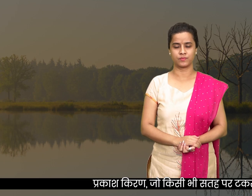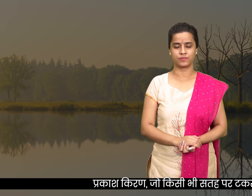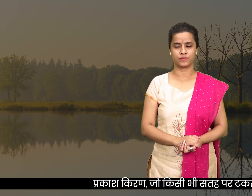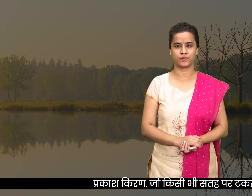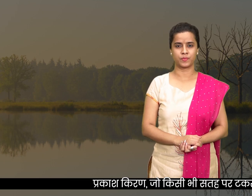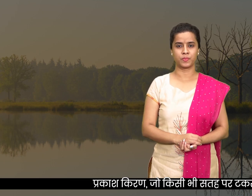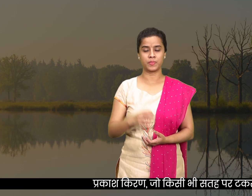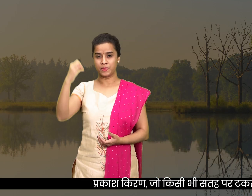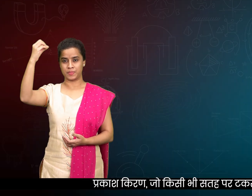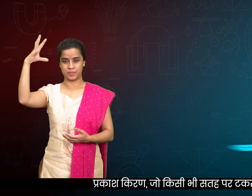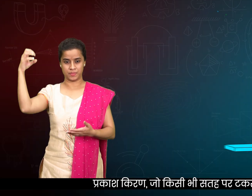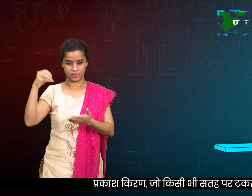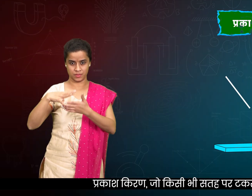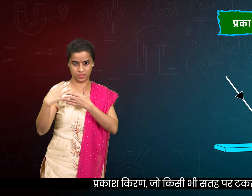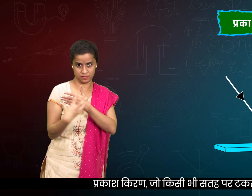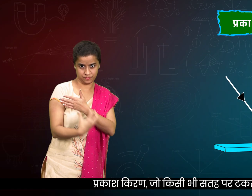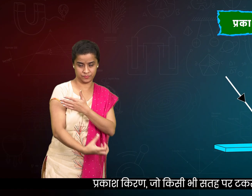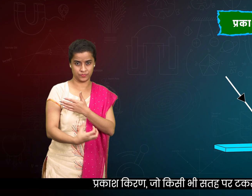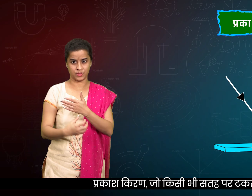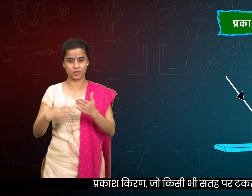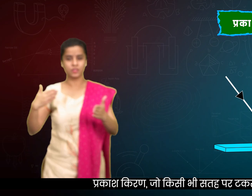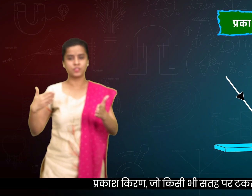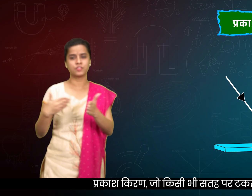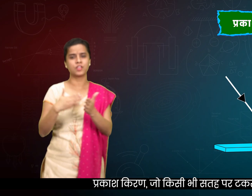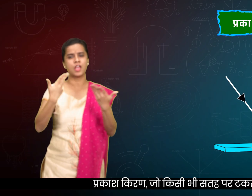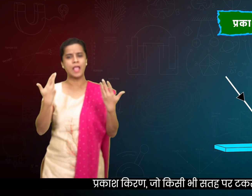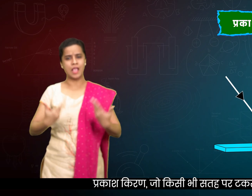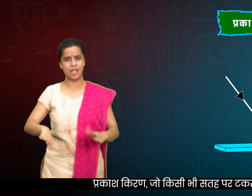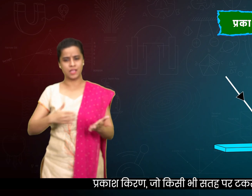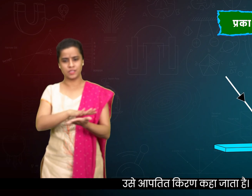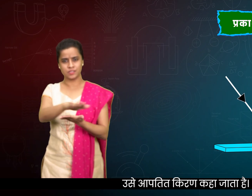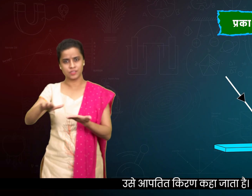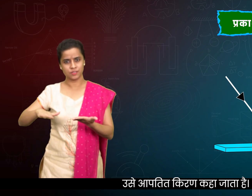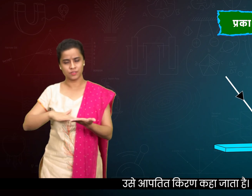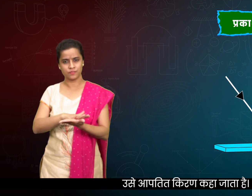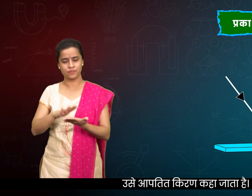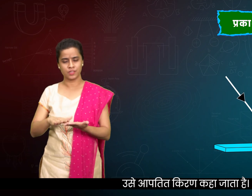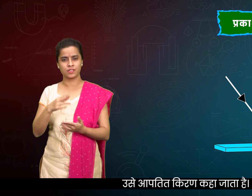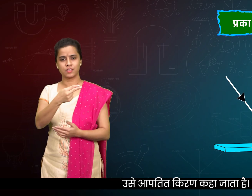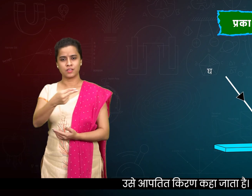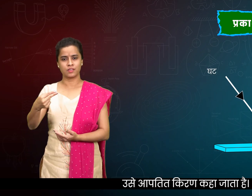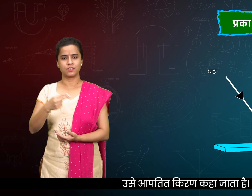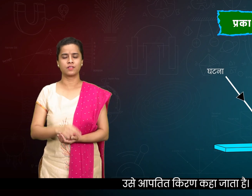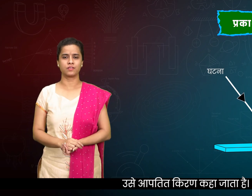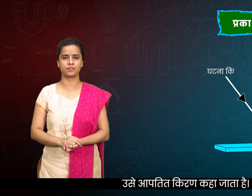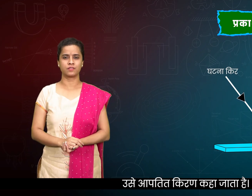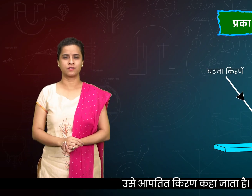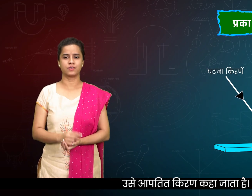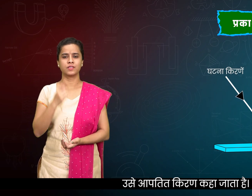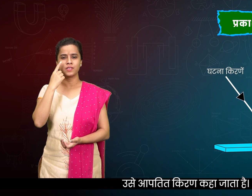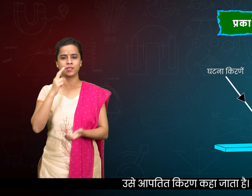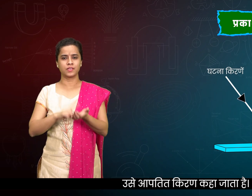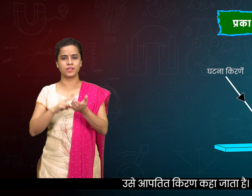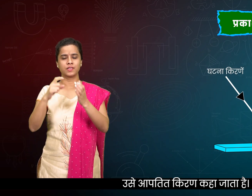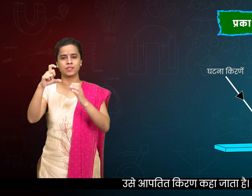प्रकाश किरण जो किसी भी सतह पर टकराती है उसे आपतित